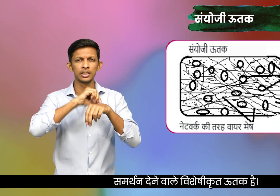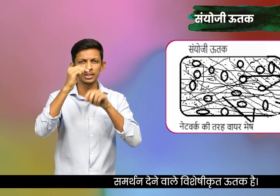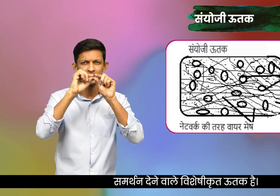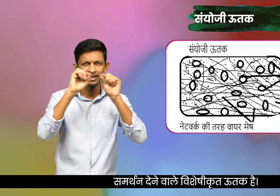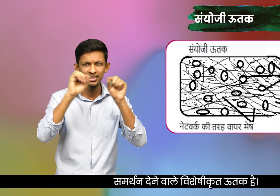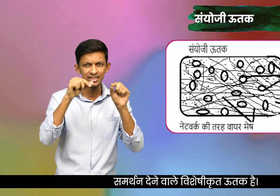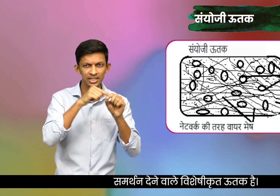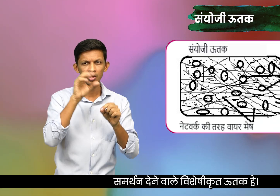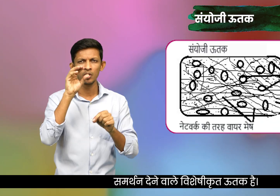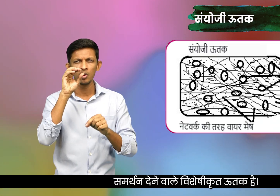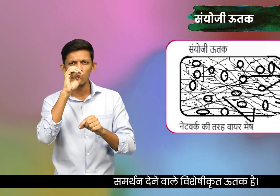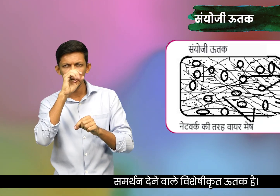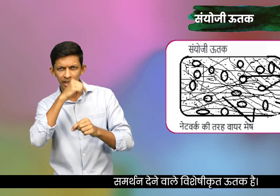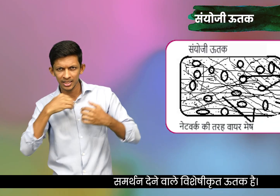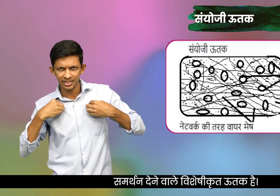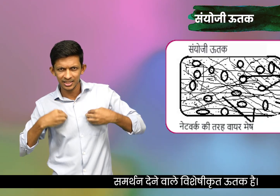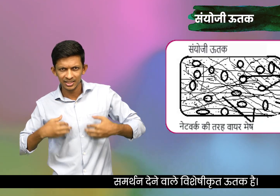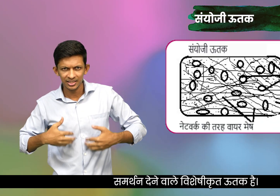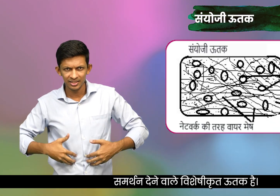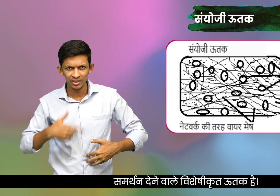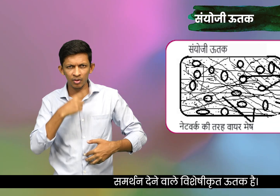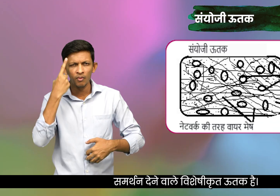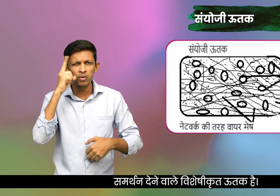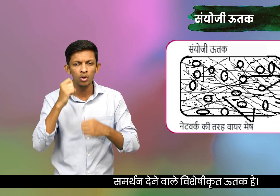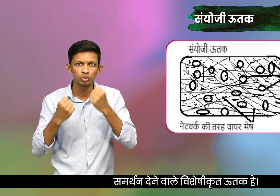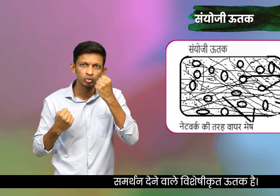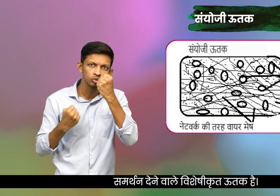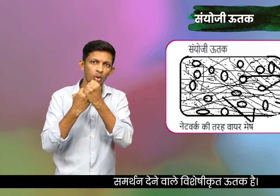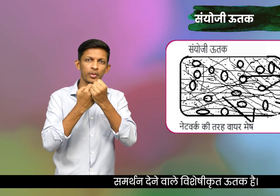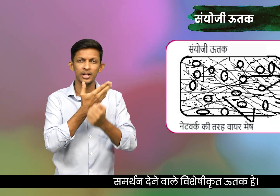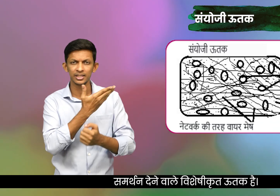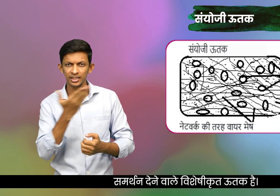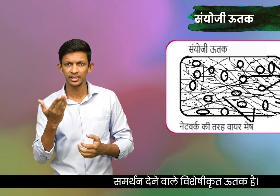समर्थन देने वाले विशेषीकरण ऊतक है।